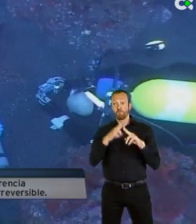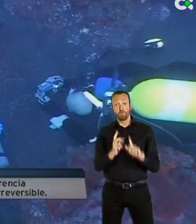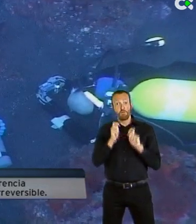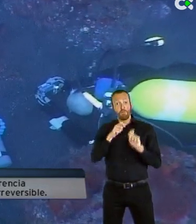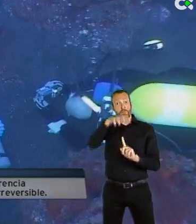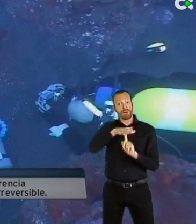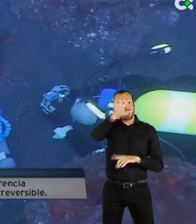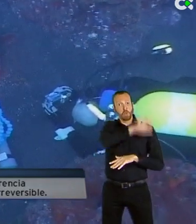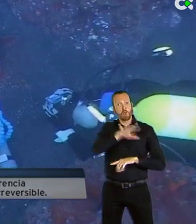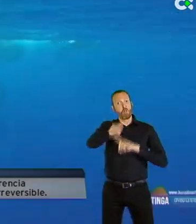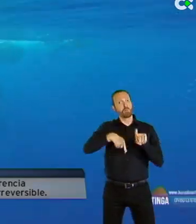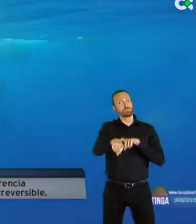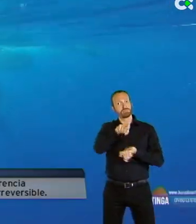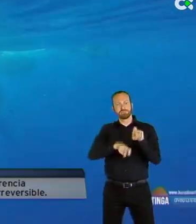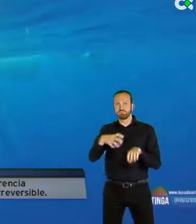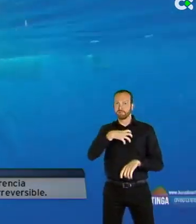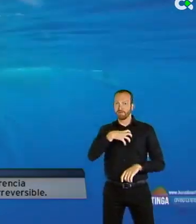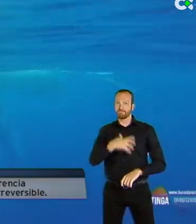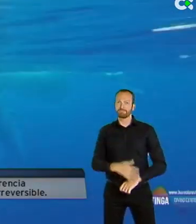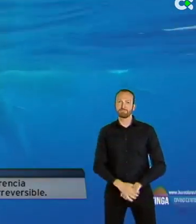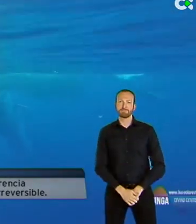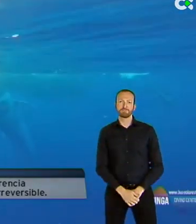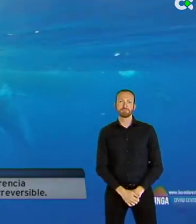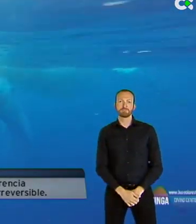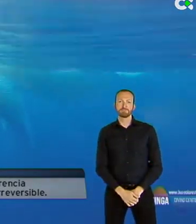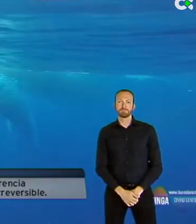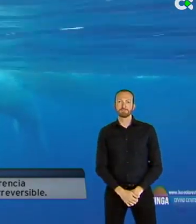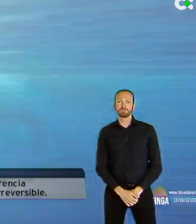una declaración que es irreversible.